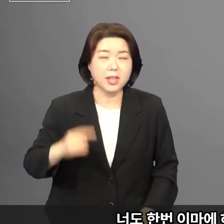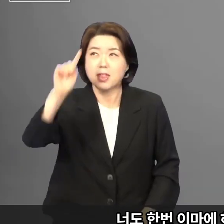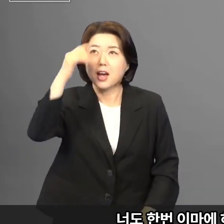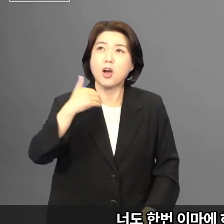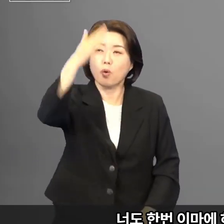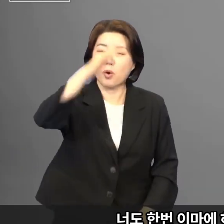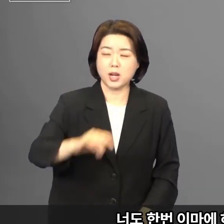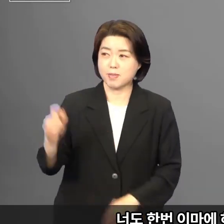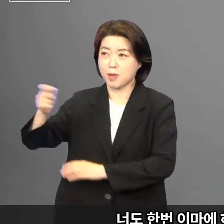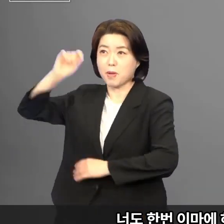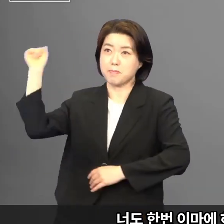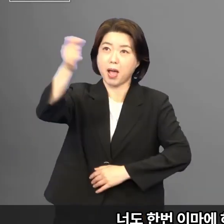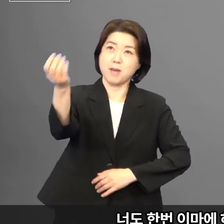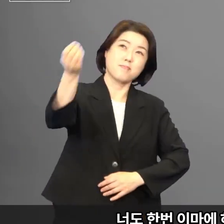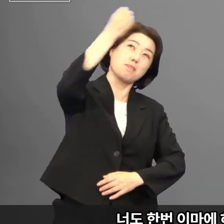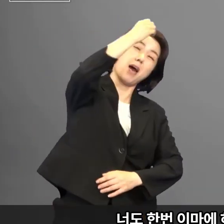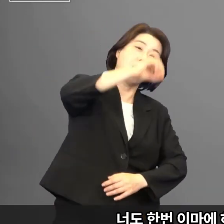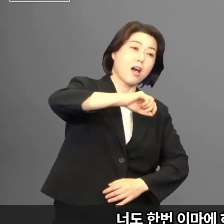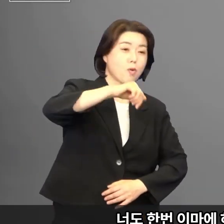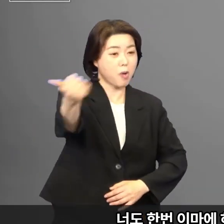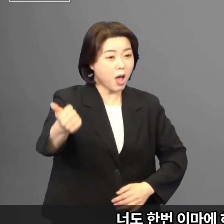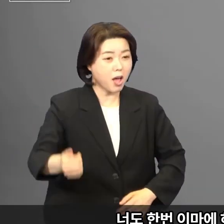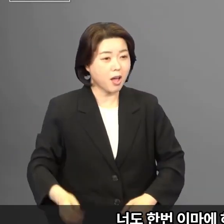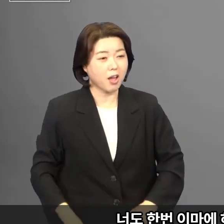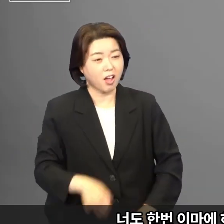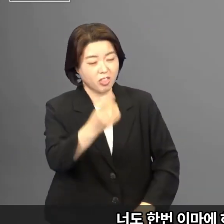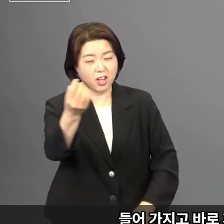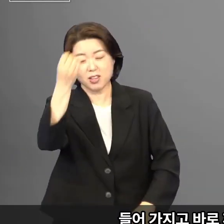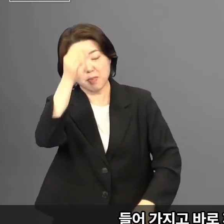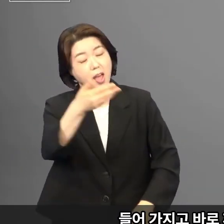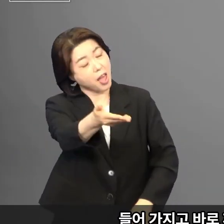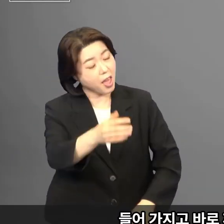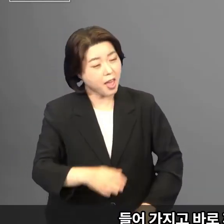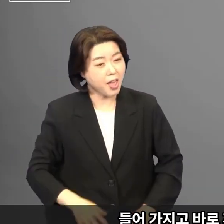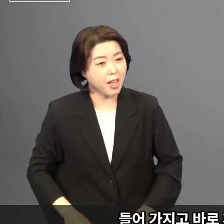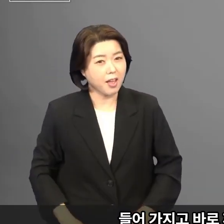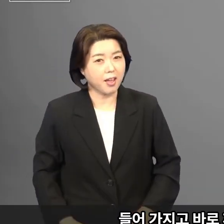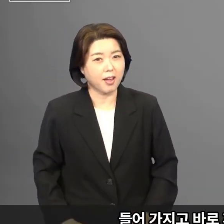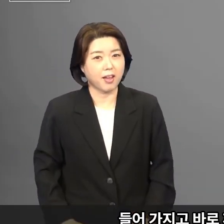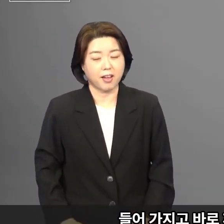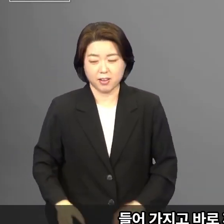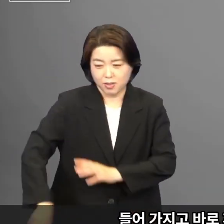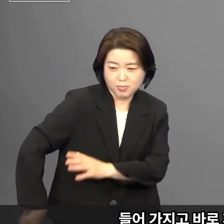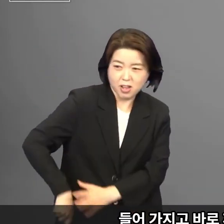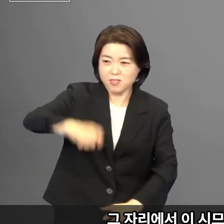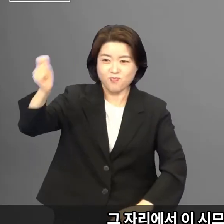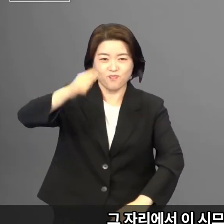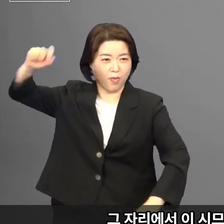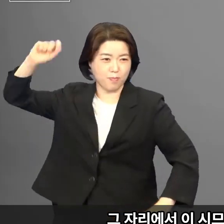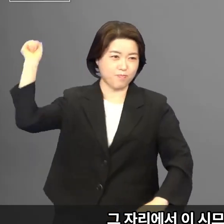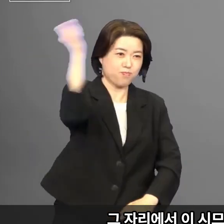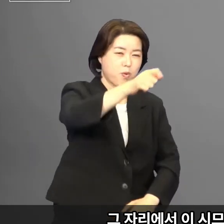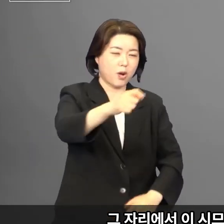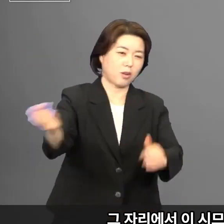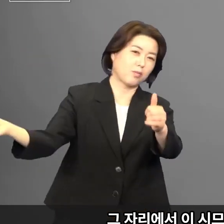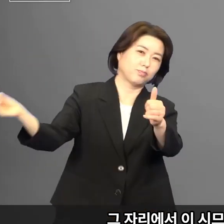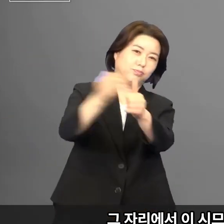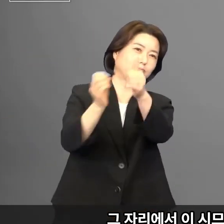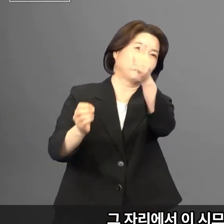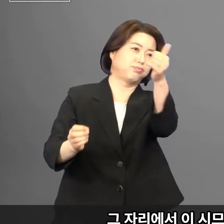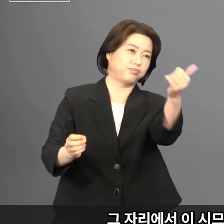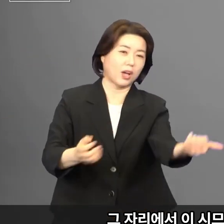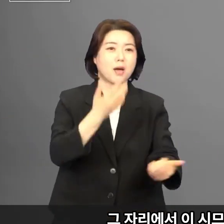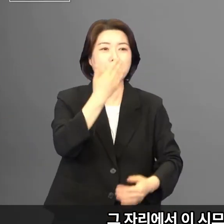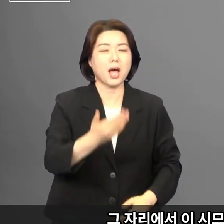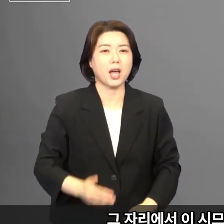킬러. 너도 한번 이마에 하나 박아줄까? 이러면서 들어가지고 바로 꺼내가지고 돌려가지고 그 자리에서 이